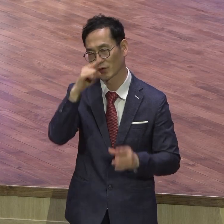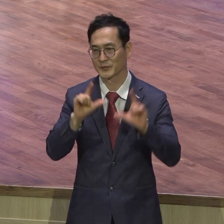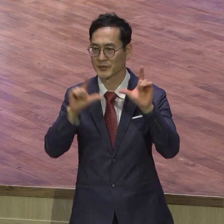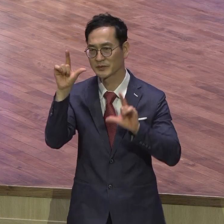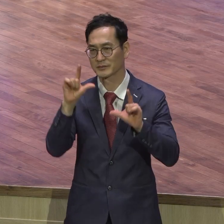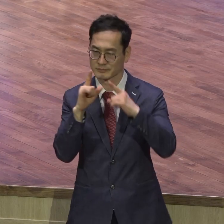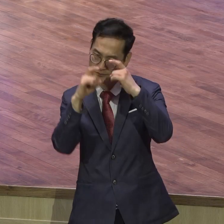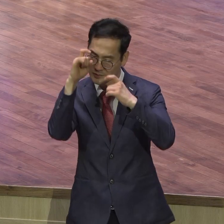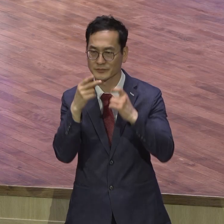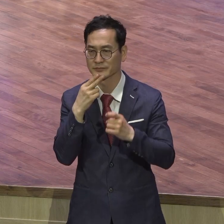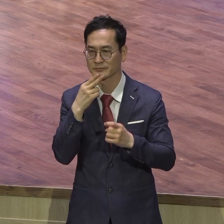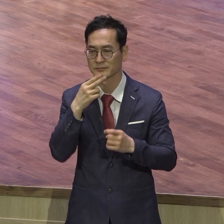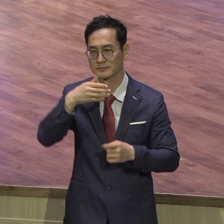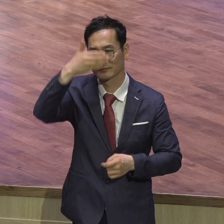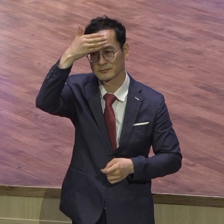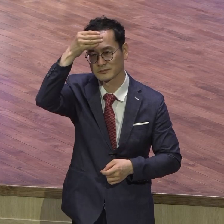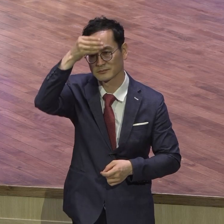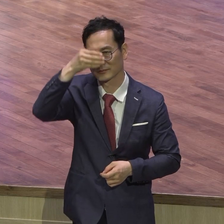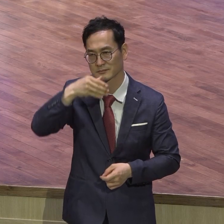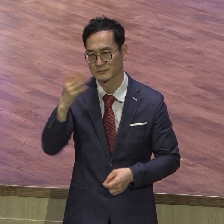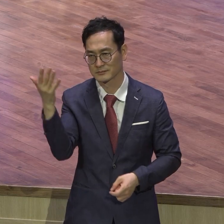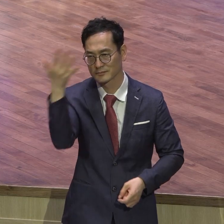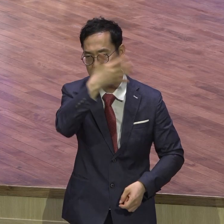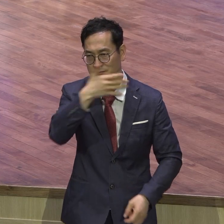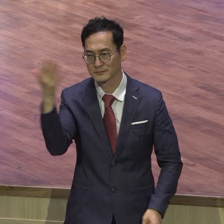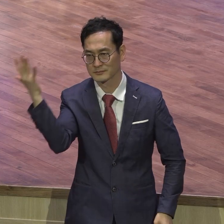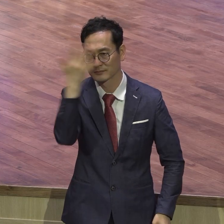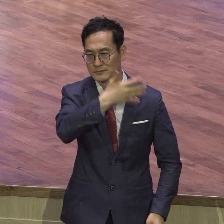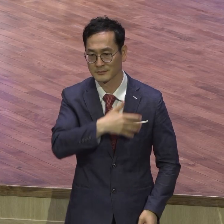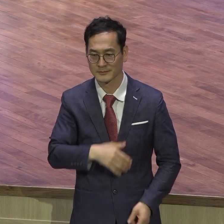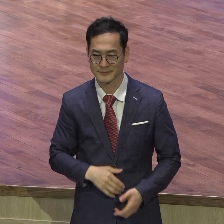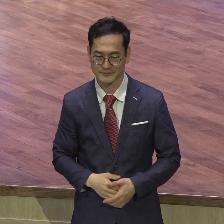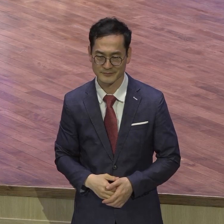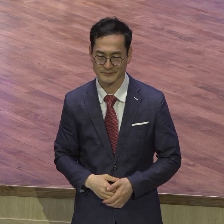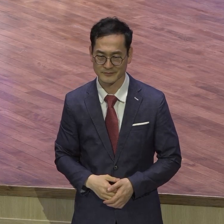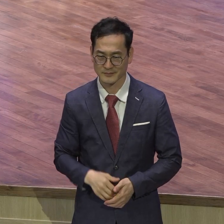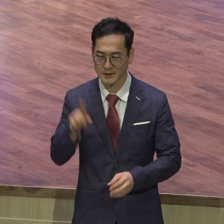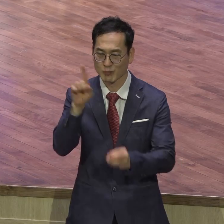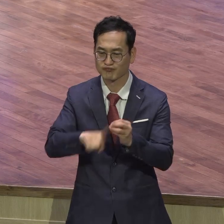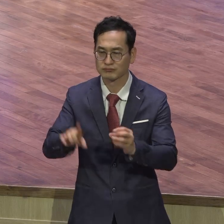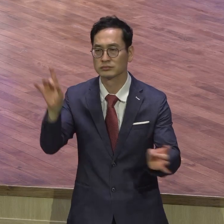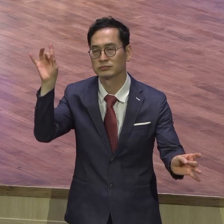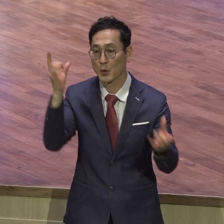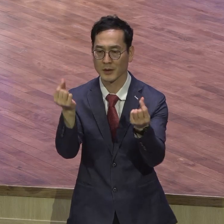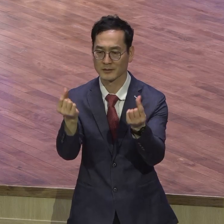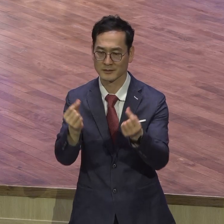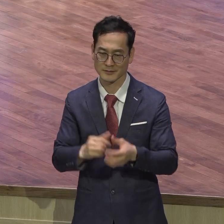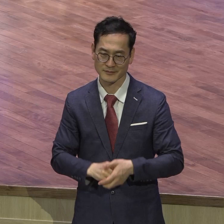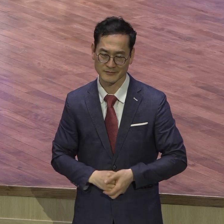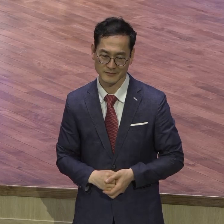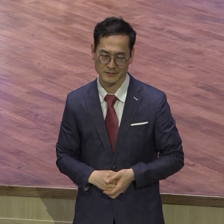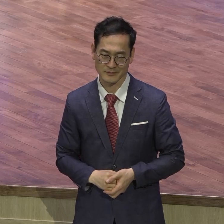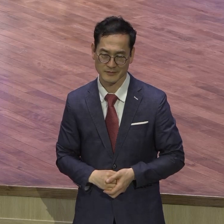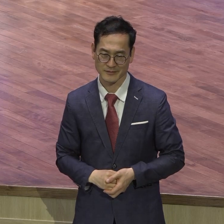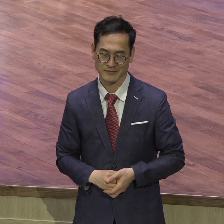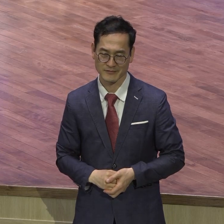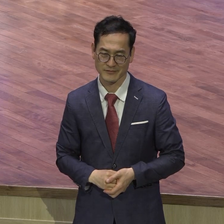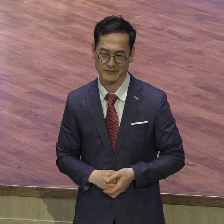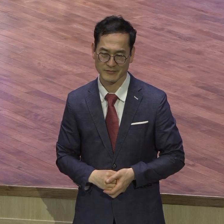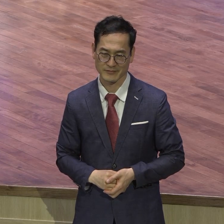바뀌지 않고 저래 중같이 부처같이 아니에요 여러분